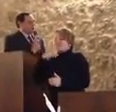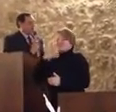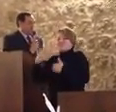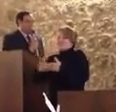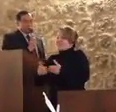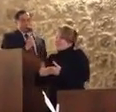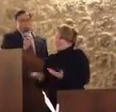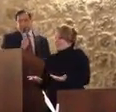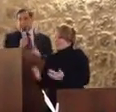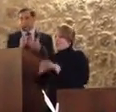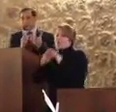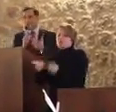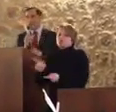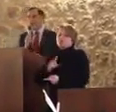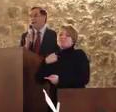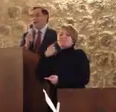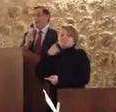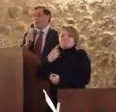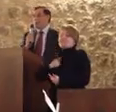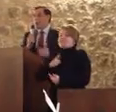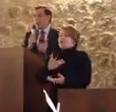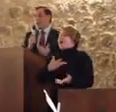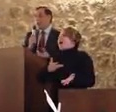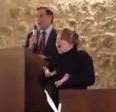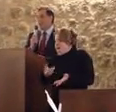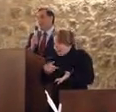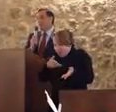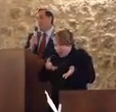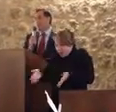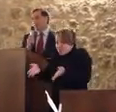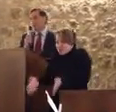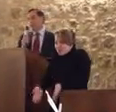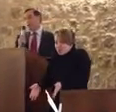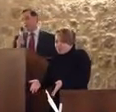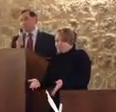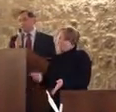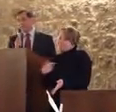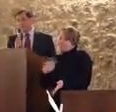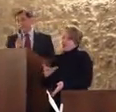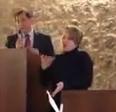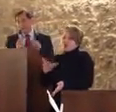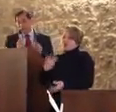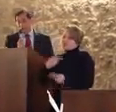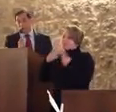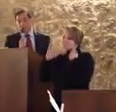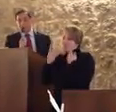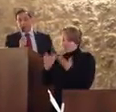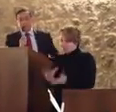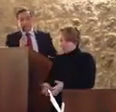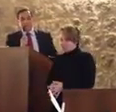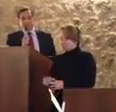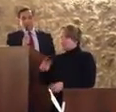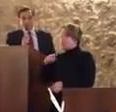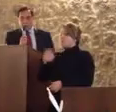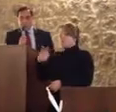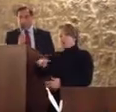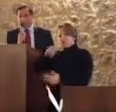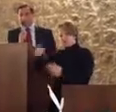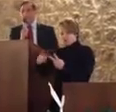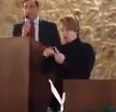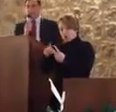che tu senti tuo penso che sia già una cosa che evidentemente ti fa piacere. Il secondo motivo per